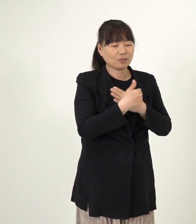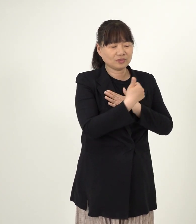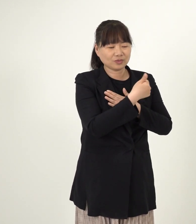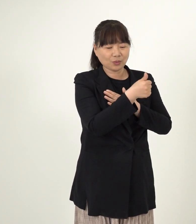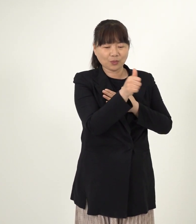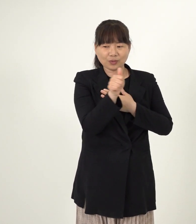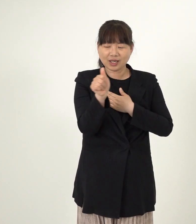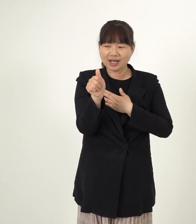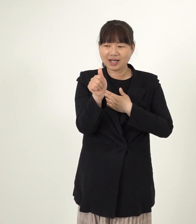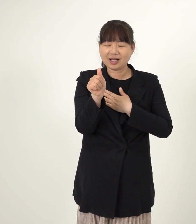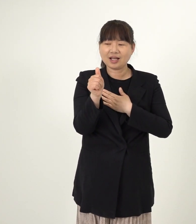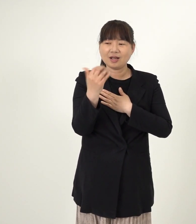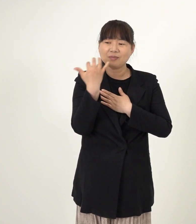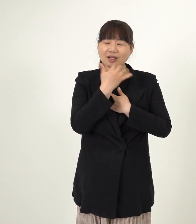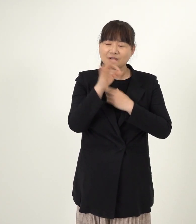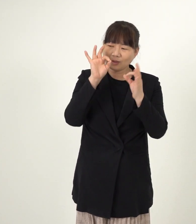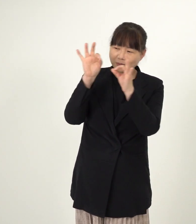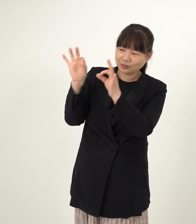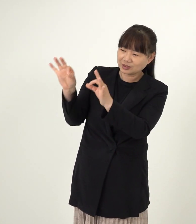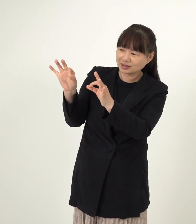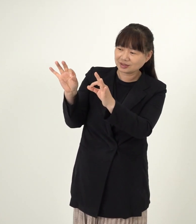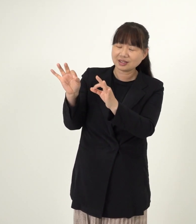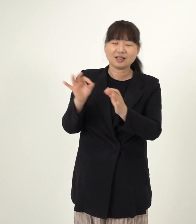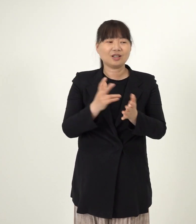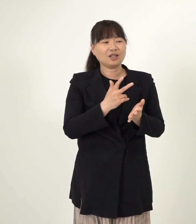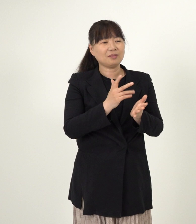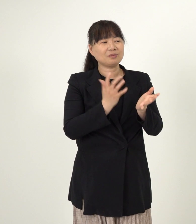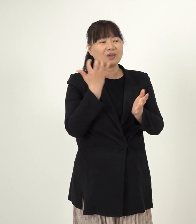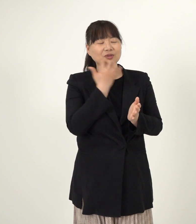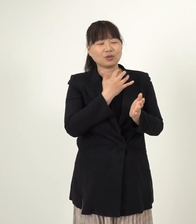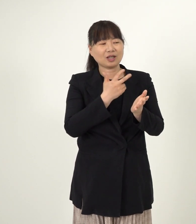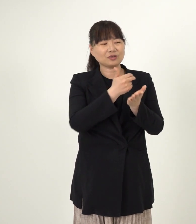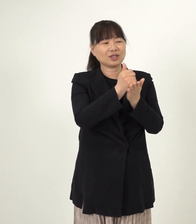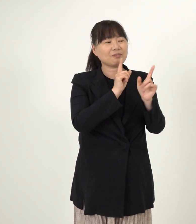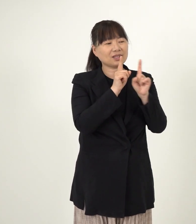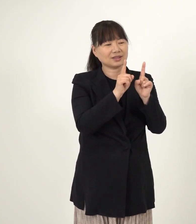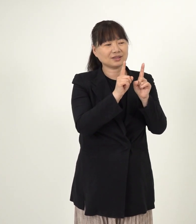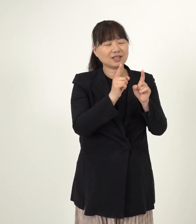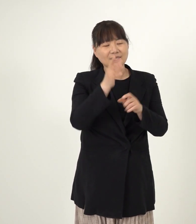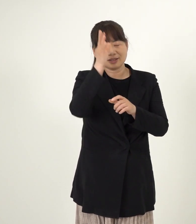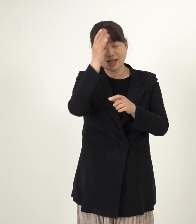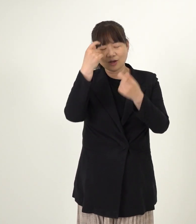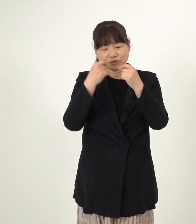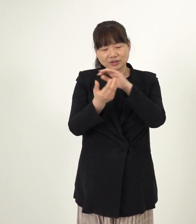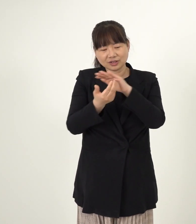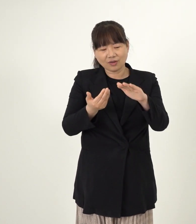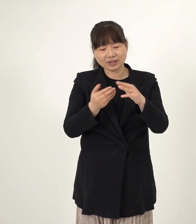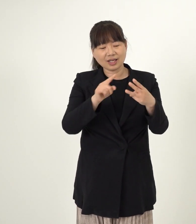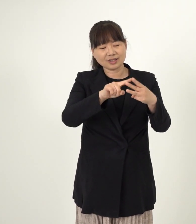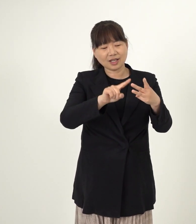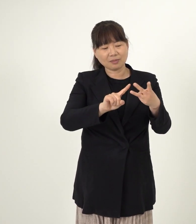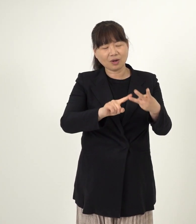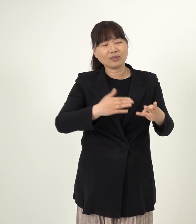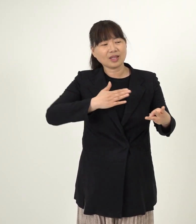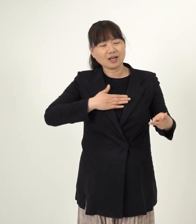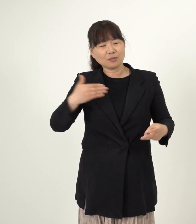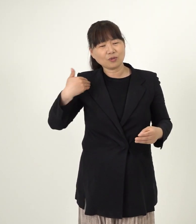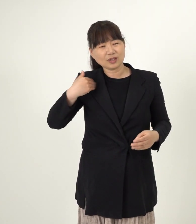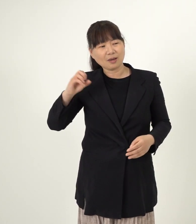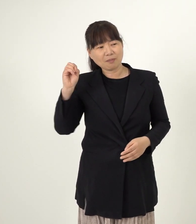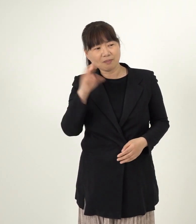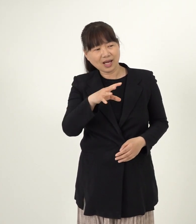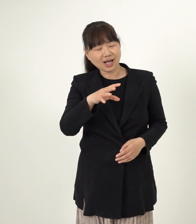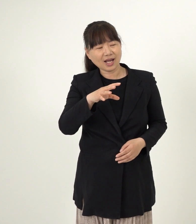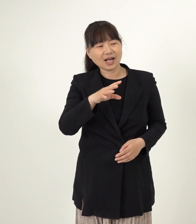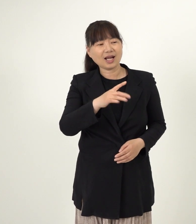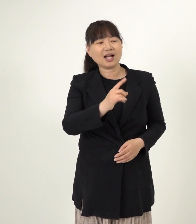주의 말씀 곧 닭울기 전에 네가 3번 나를 부인하리라 하심이 어떻게